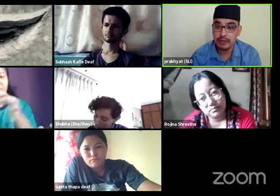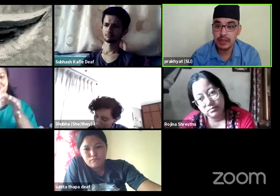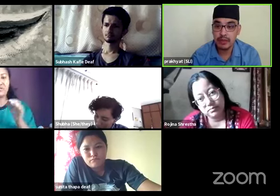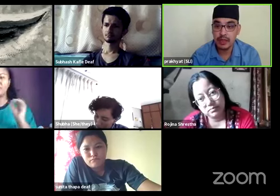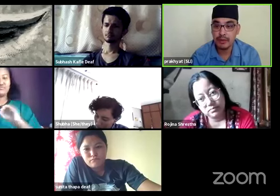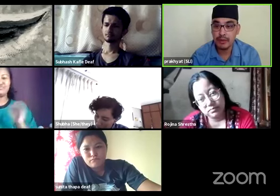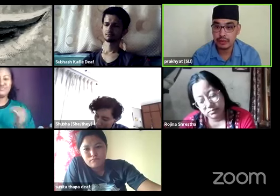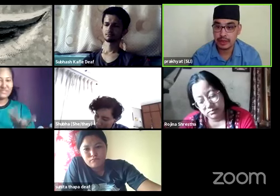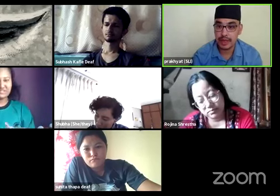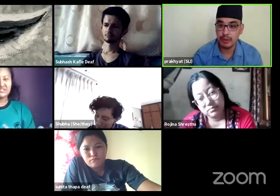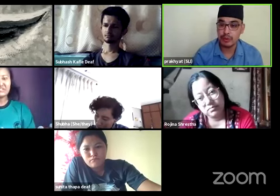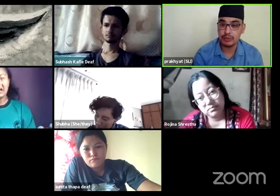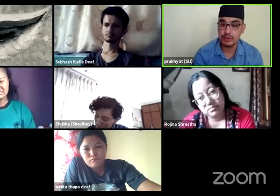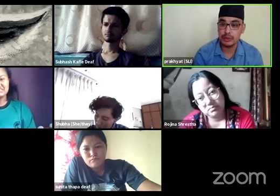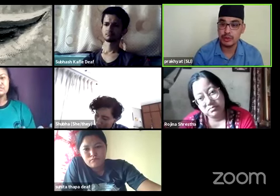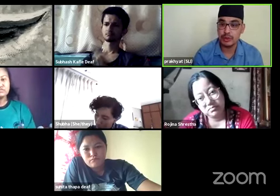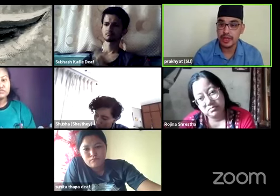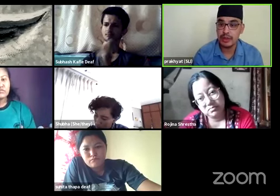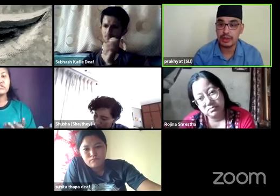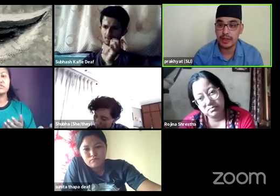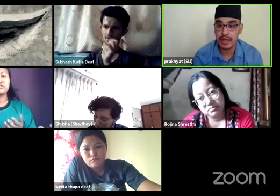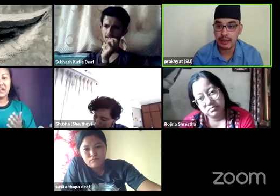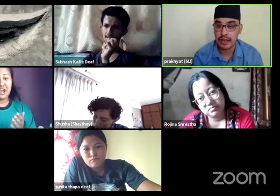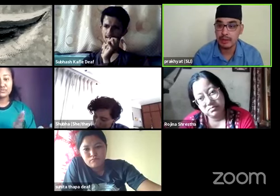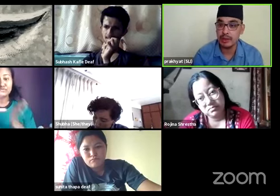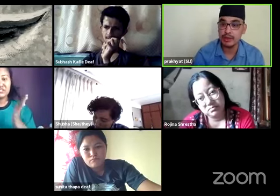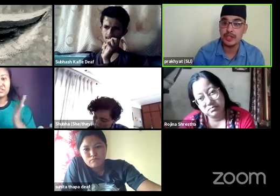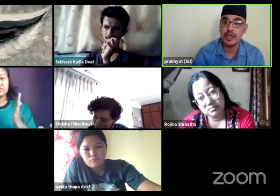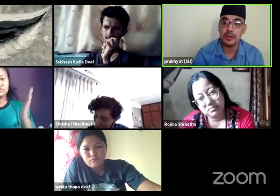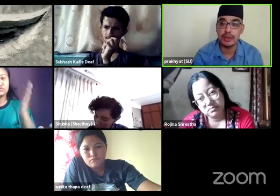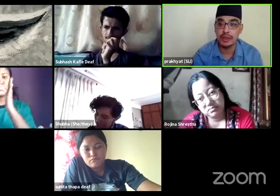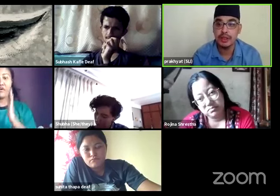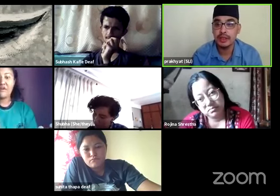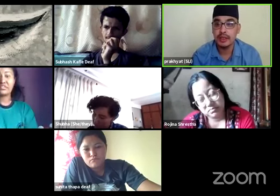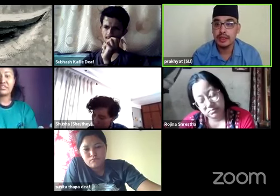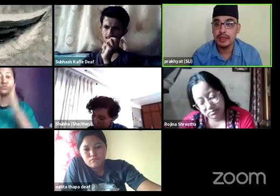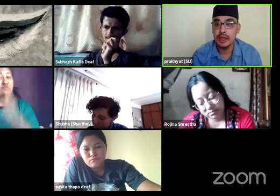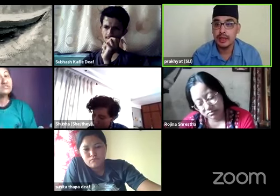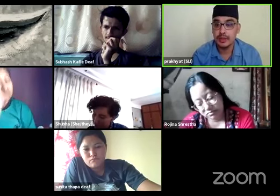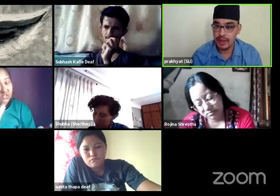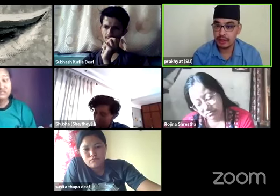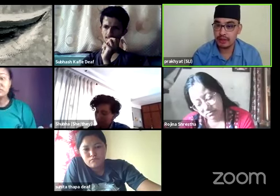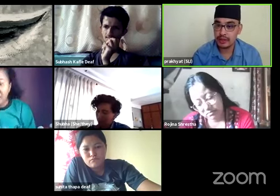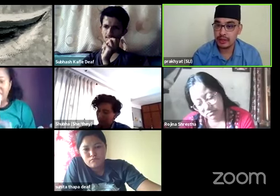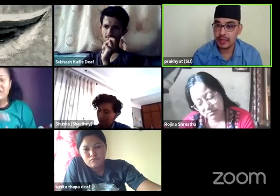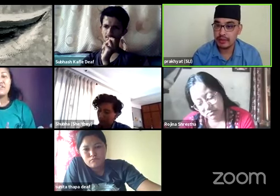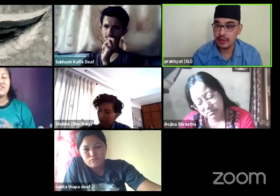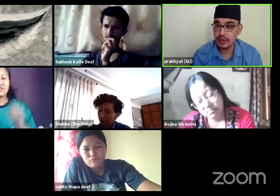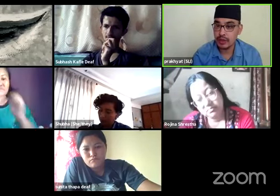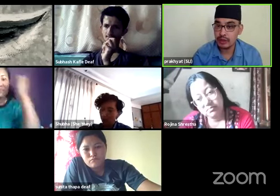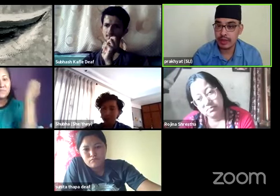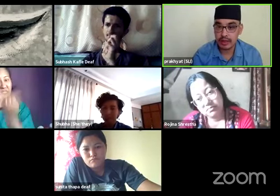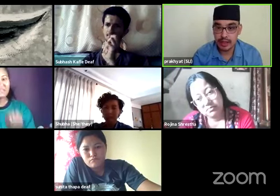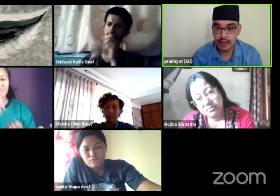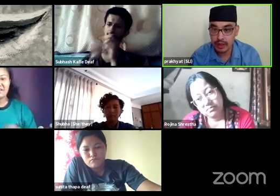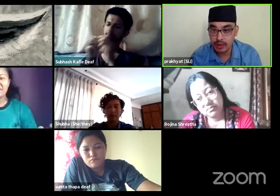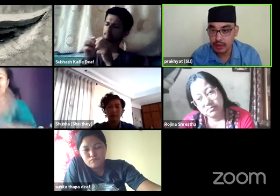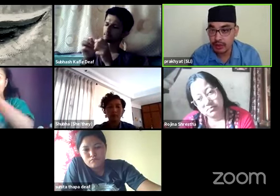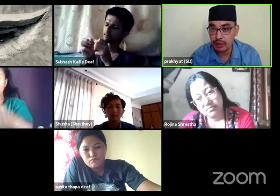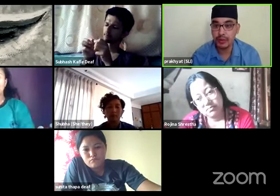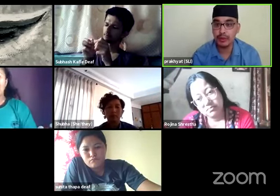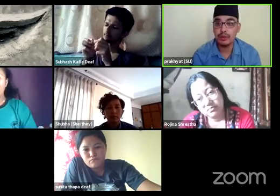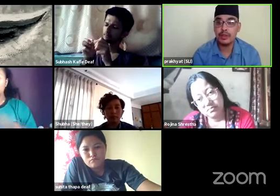अपाङ्गताबाट पनि एउटा आफ्नो हाम्रो त्यस्तो सेयरिङ हुने कि हामी बिचमा नै सेयरिङ हुँदैन। अब एक त फेरि सरकारले पनि अब दिएको मान्यतालाई